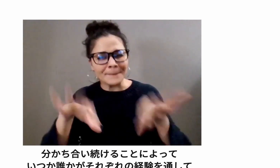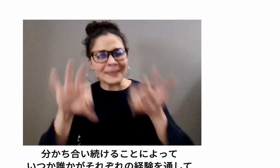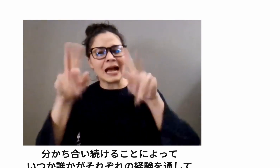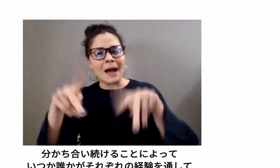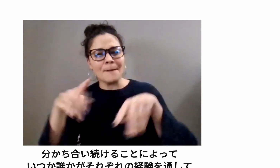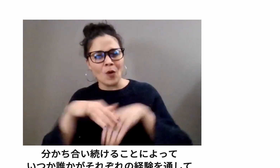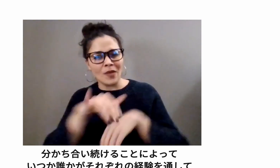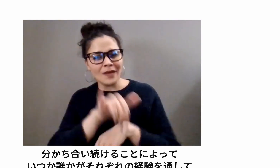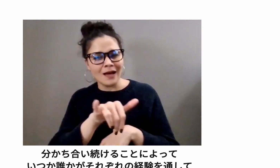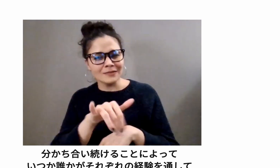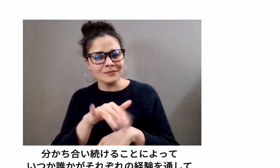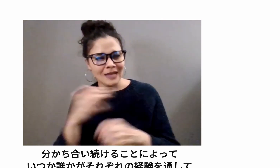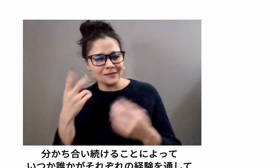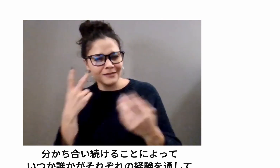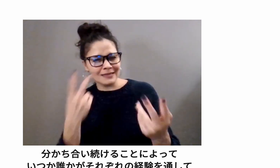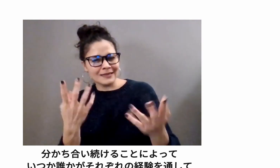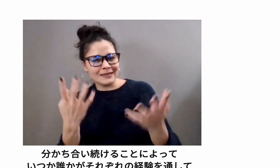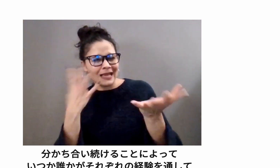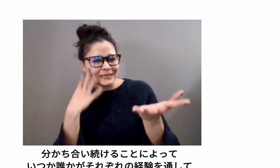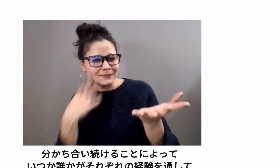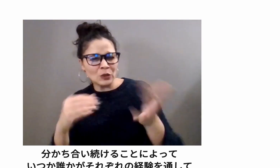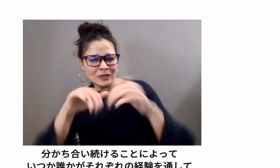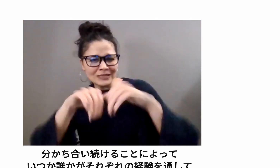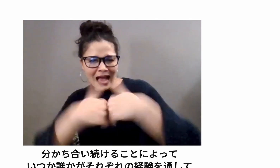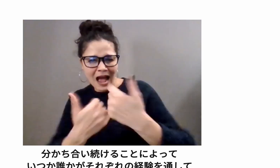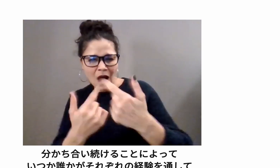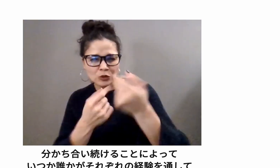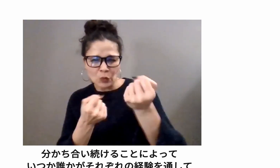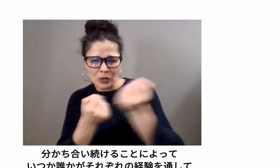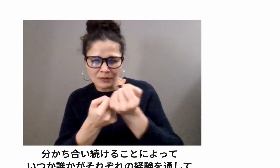つしか誰かしかそれに気づいてくれて、その経